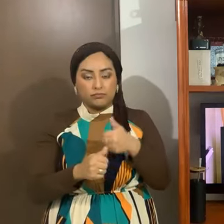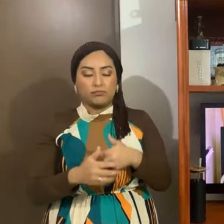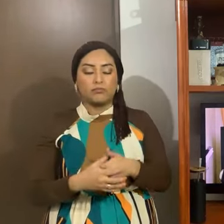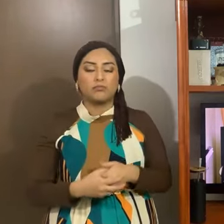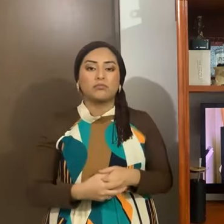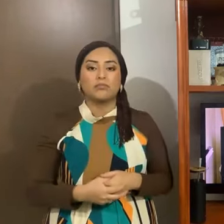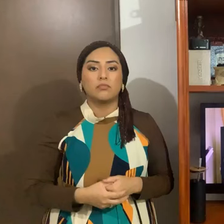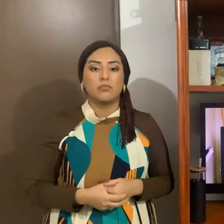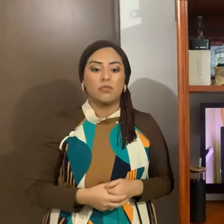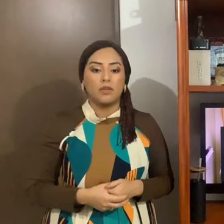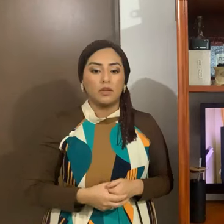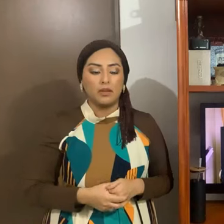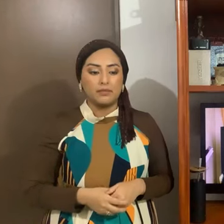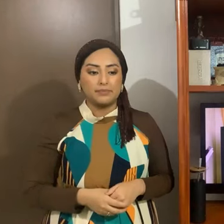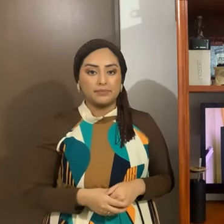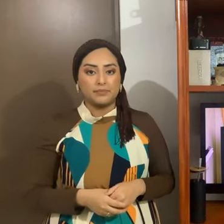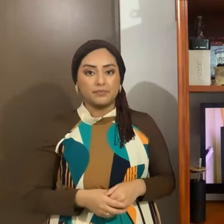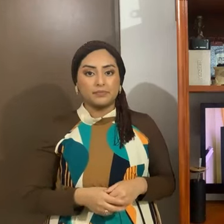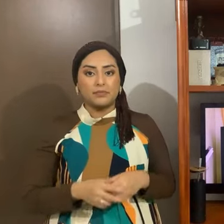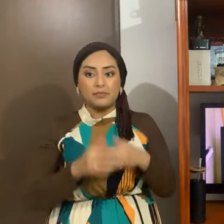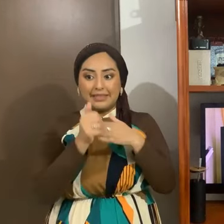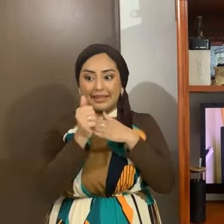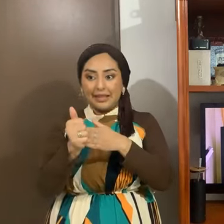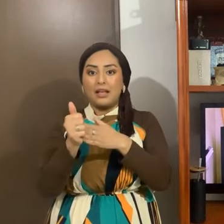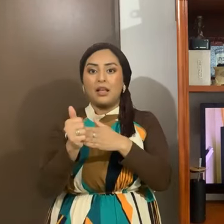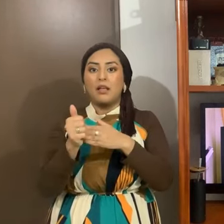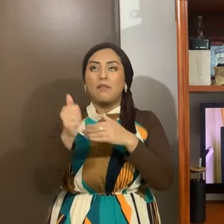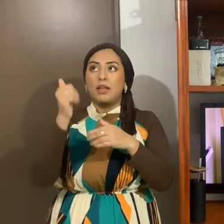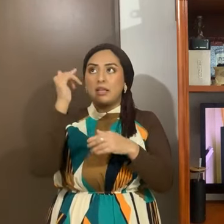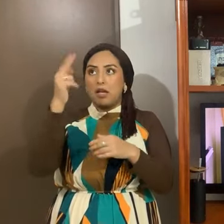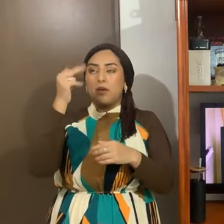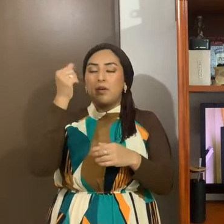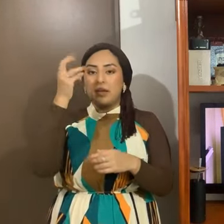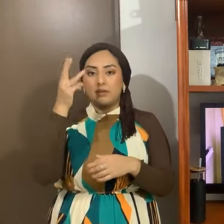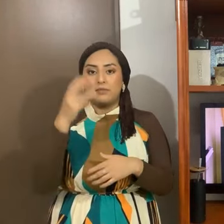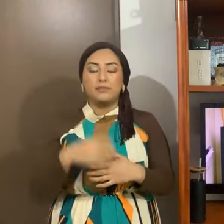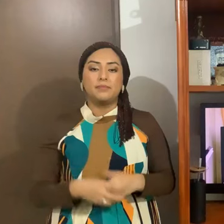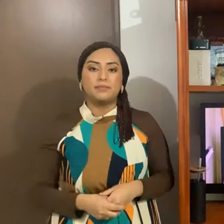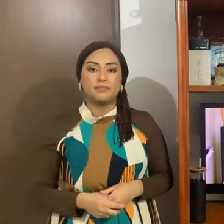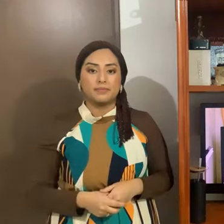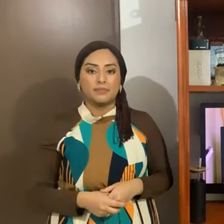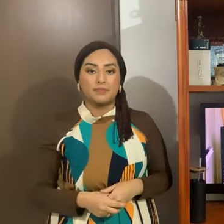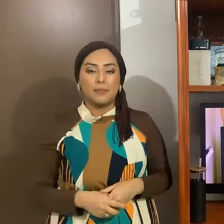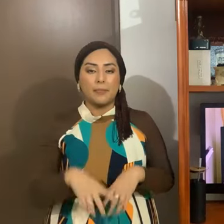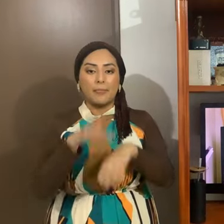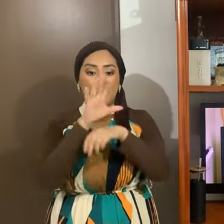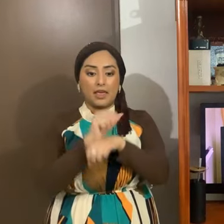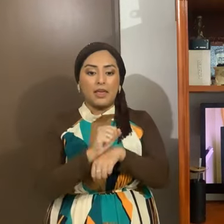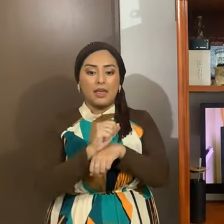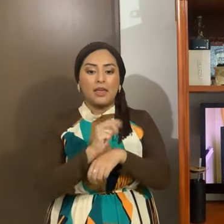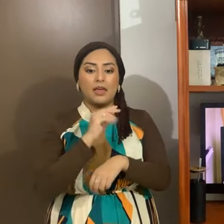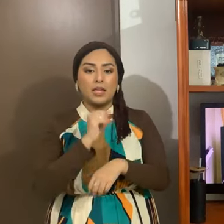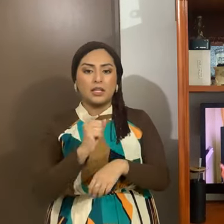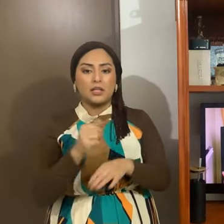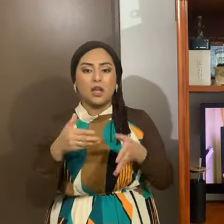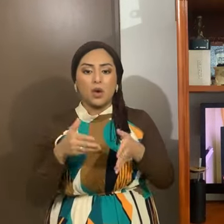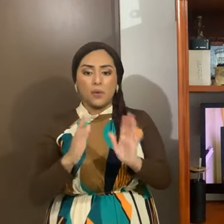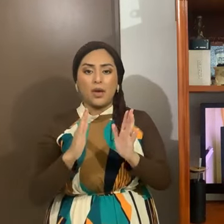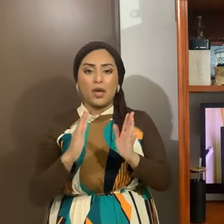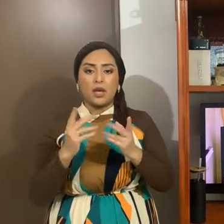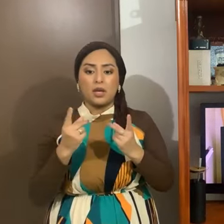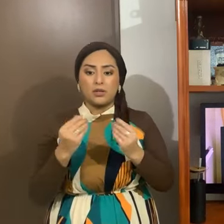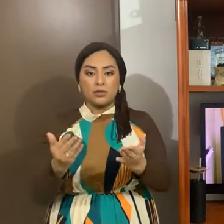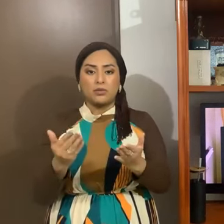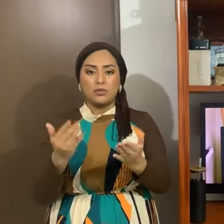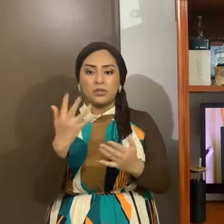control, nuestros hábitos están dirigidos por Yahweh, por Yahshua HaMashiach. Un hábito es una forma de hacer